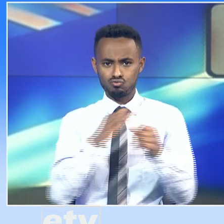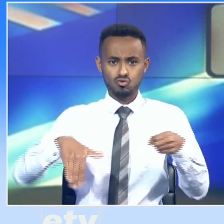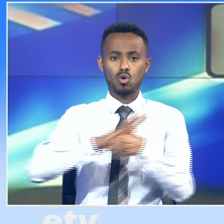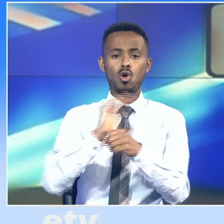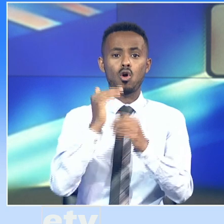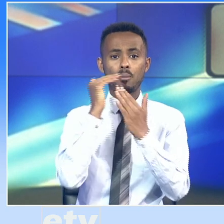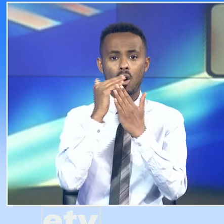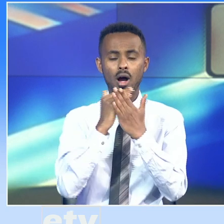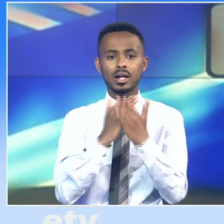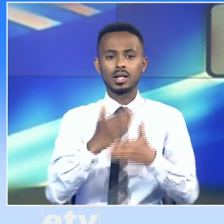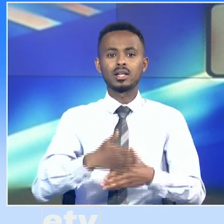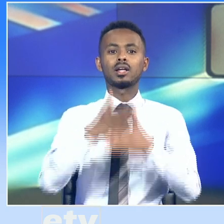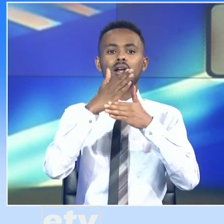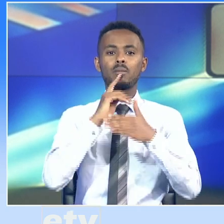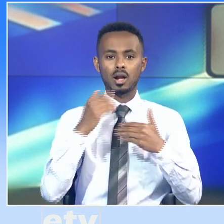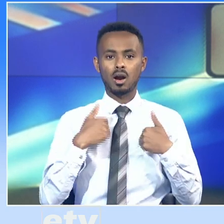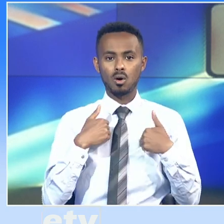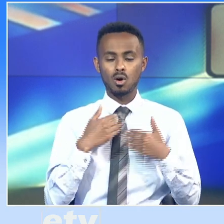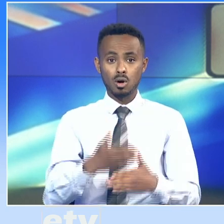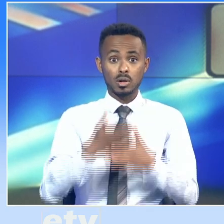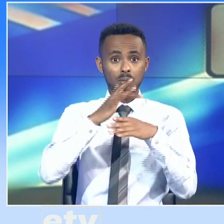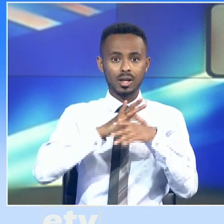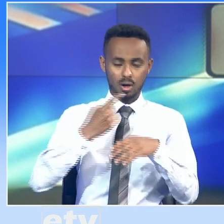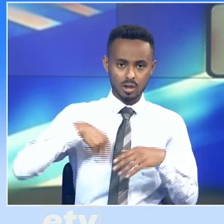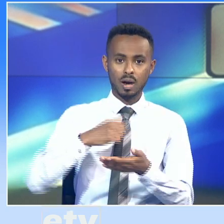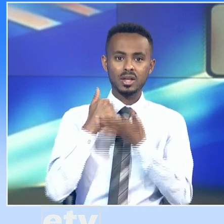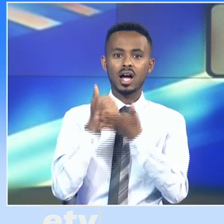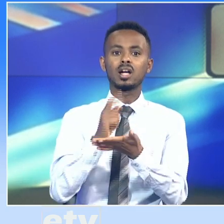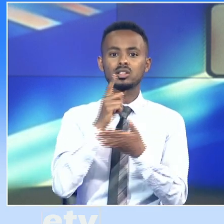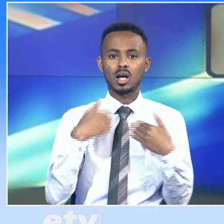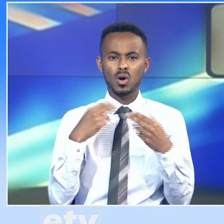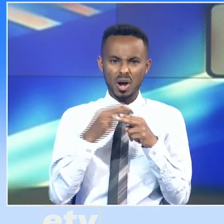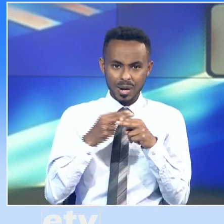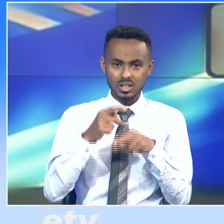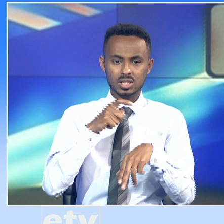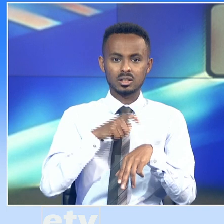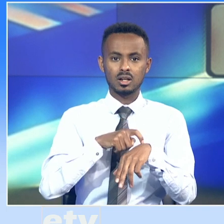መዋቅር እየገነባ ነው ያለው። በግንባታው ላይም እኛም እያገዝን ያለ ነው። በአጭር ጊዜ